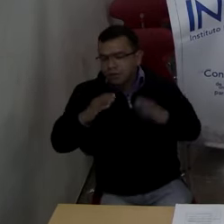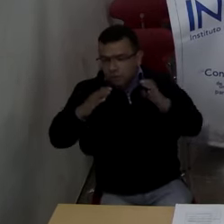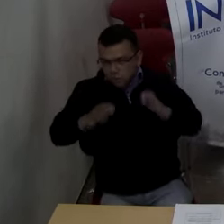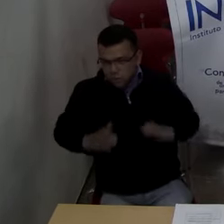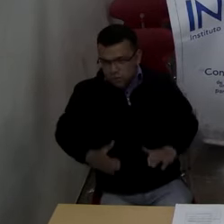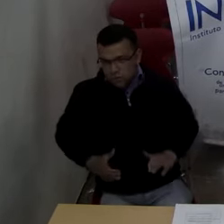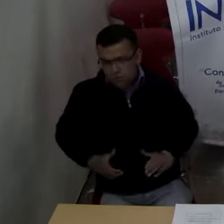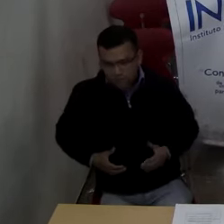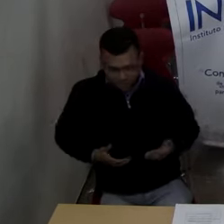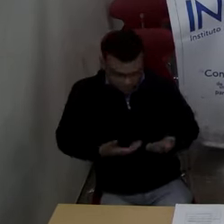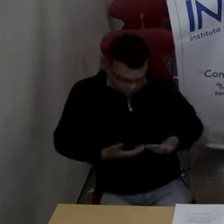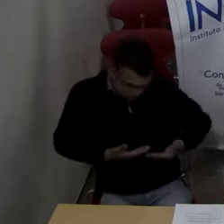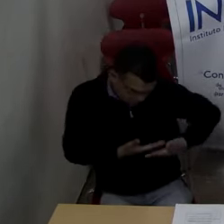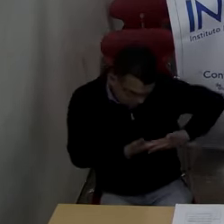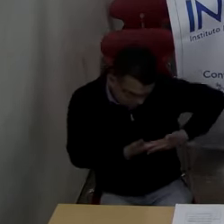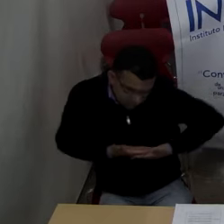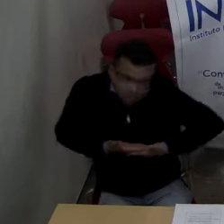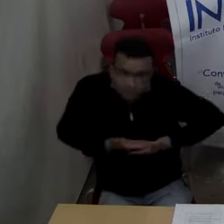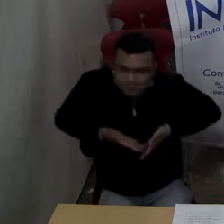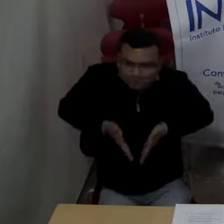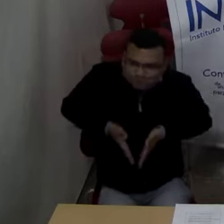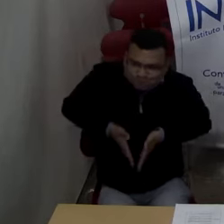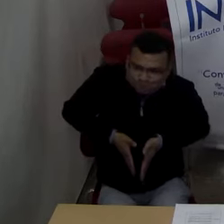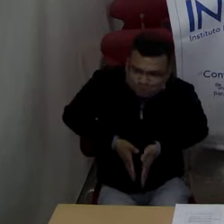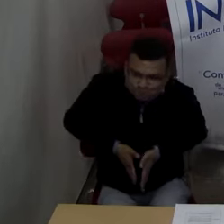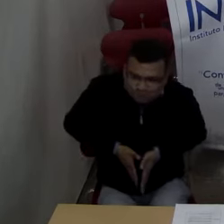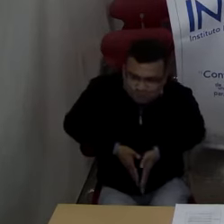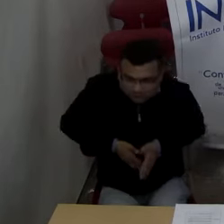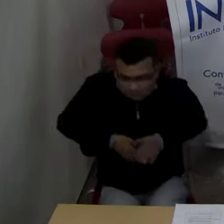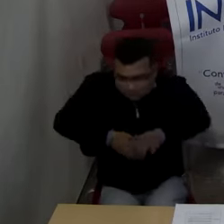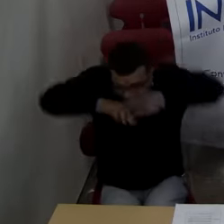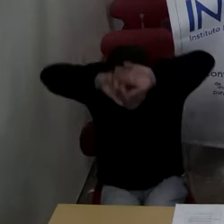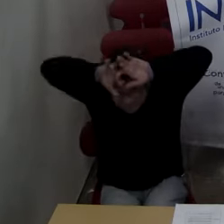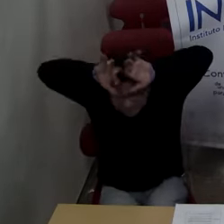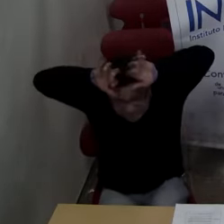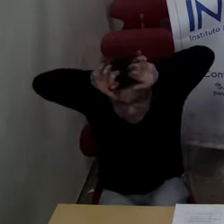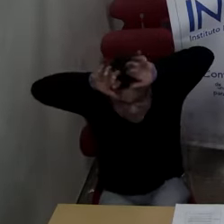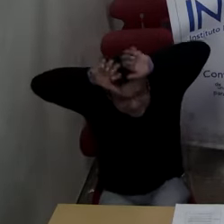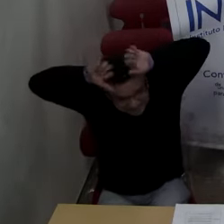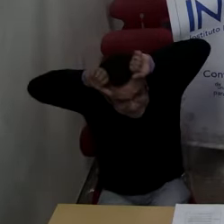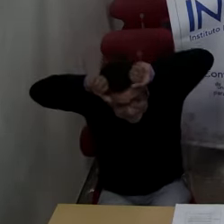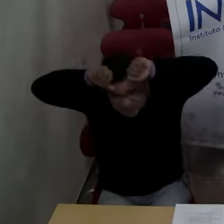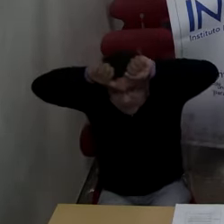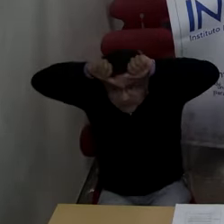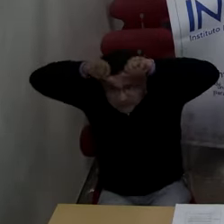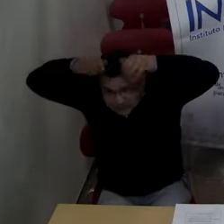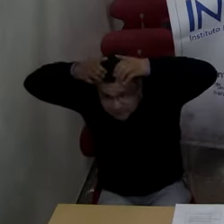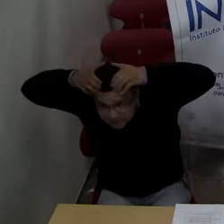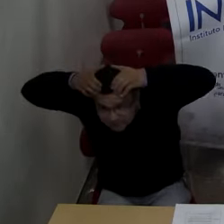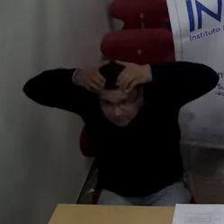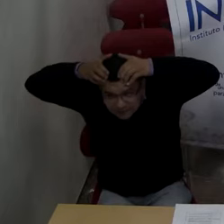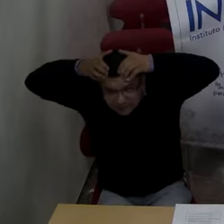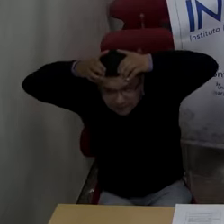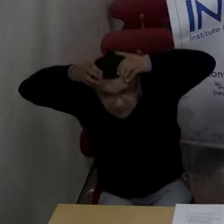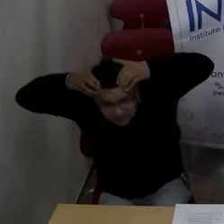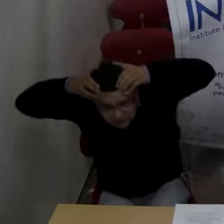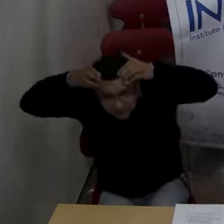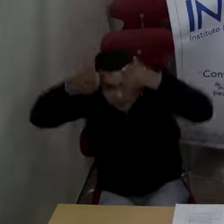bebé no puede salir y hace que se usen forceps